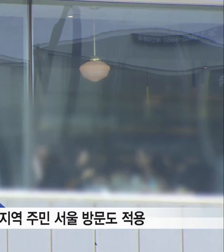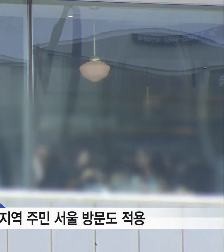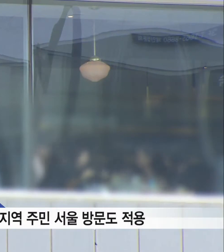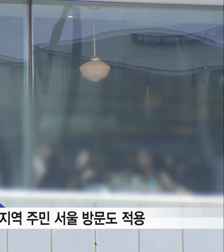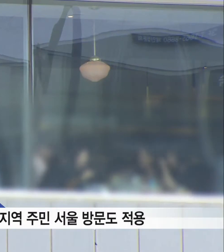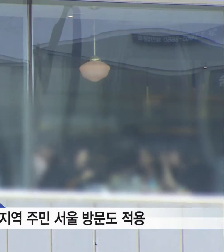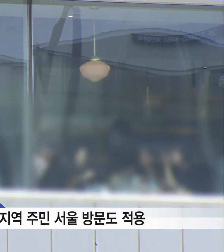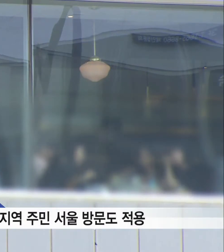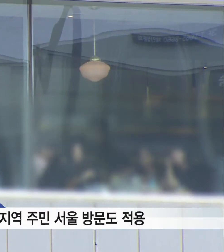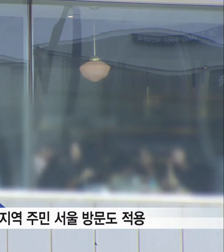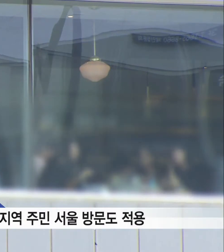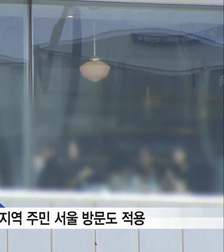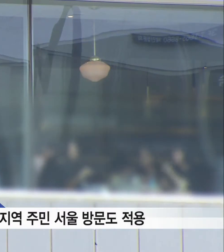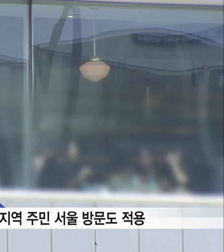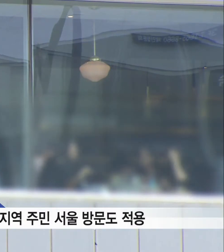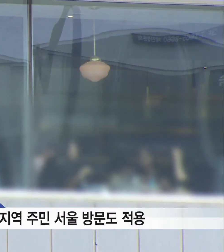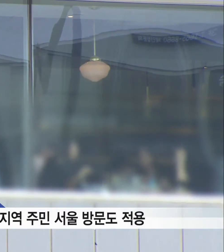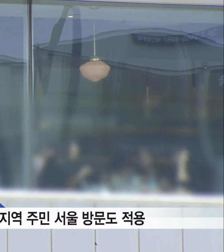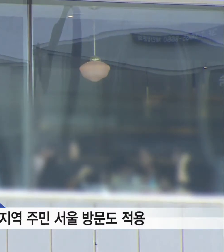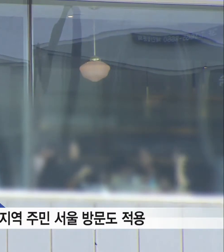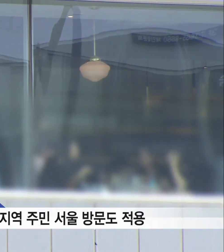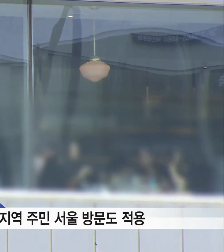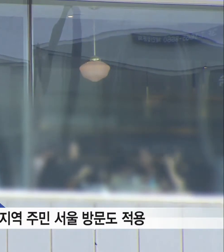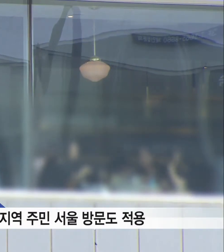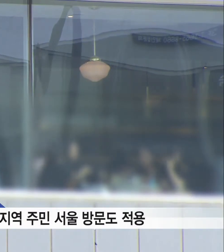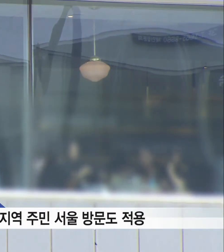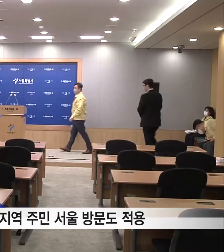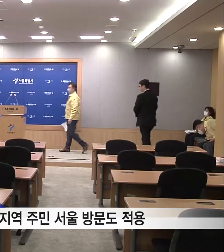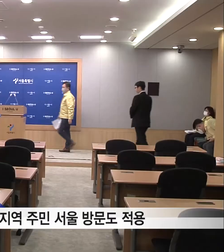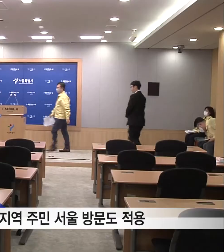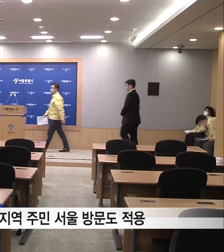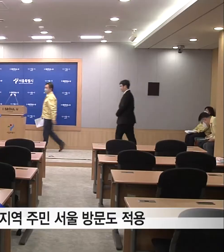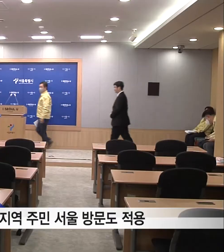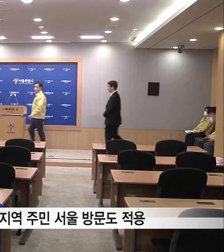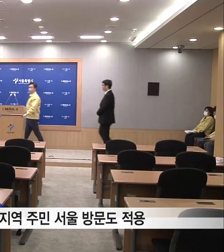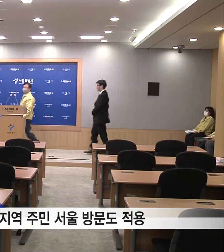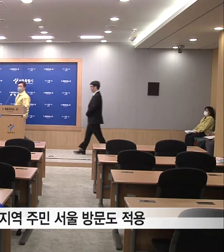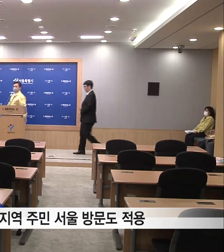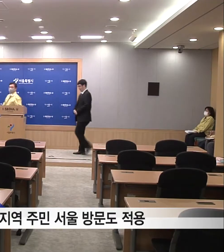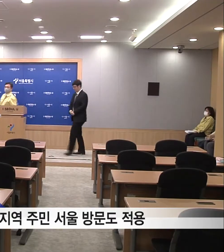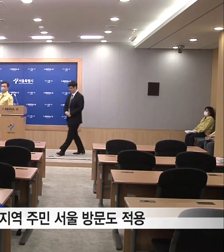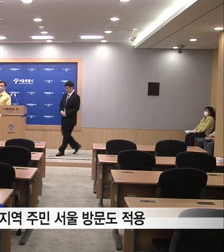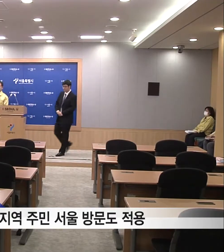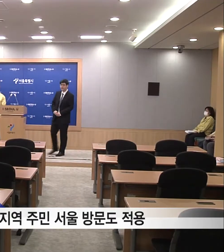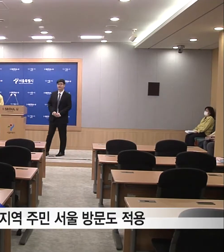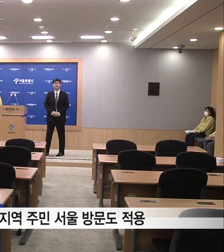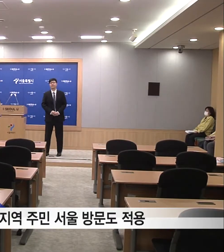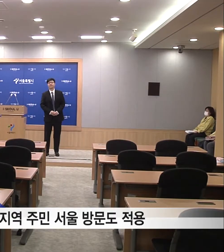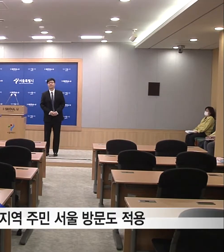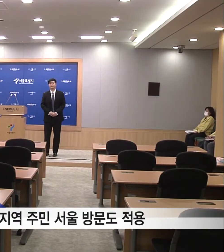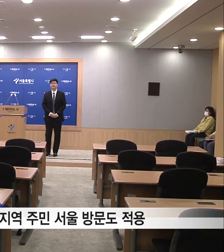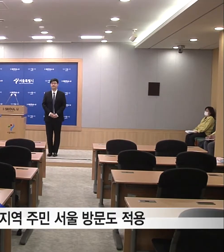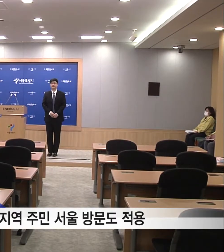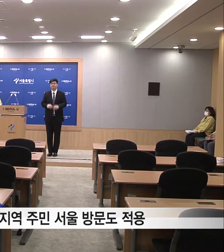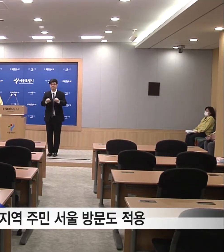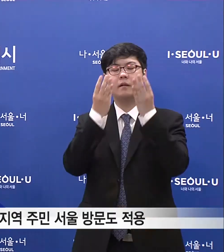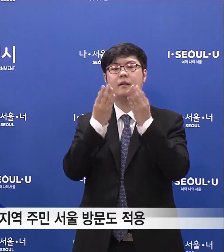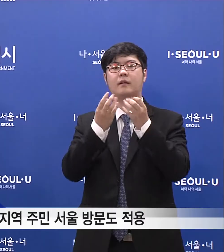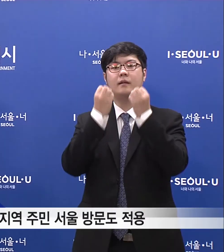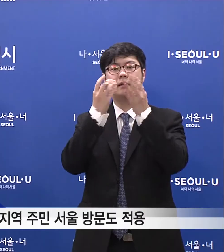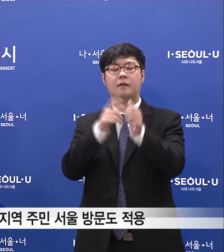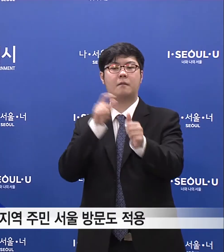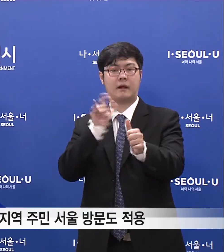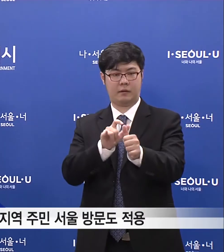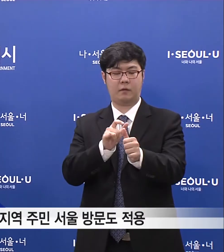음식을 먹는 등의 불가피한 경우만 제외입니다. 서울시가 마스크 착용을 의무화하기로 한 건데 다른 지역에서